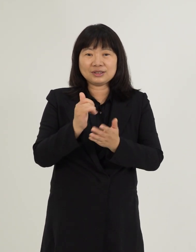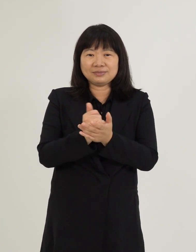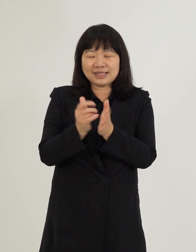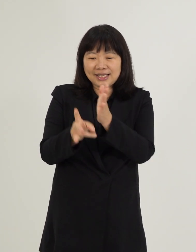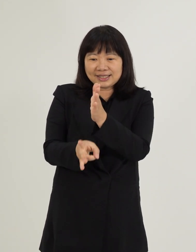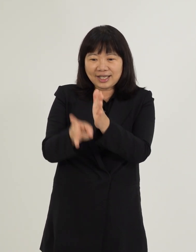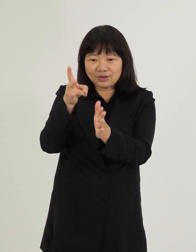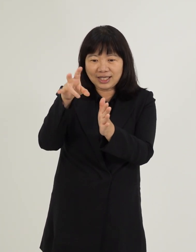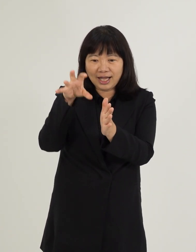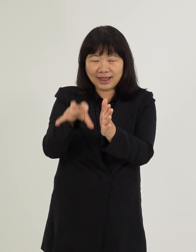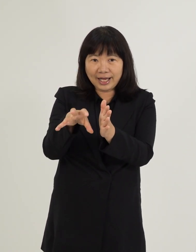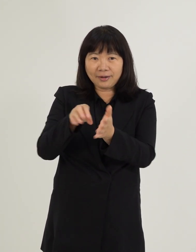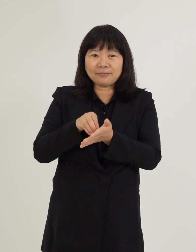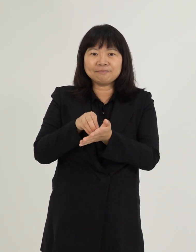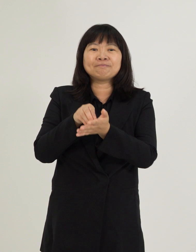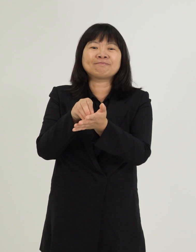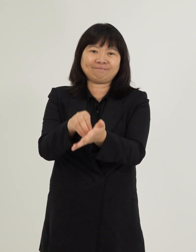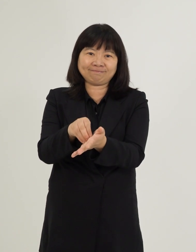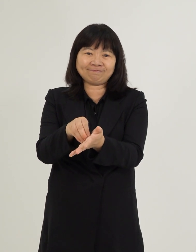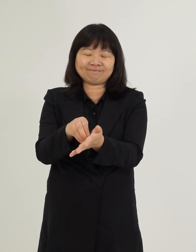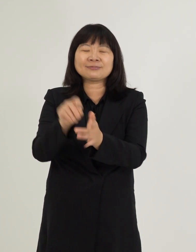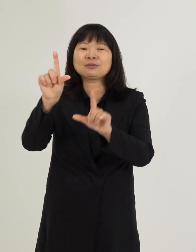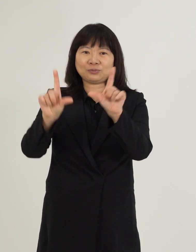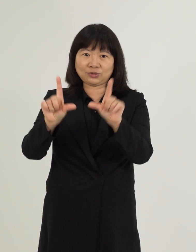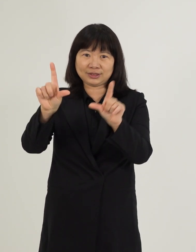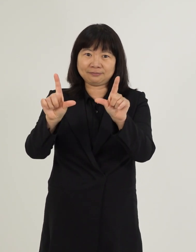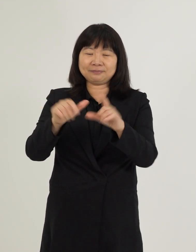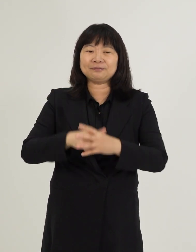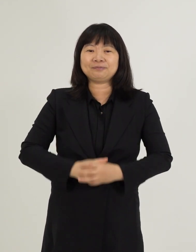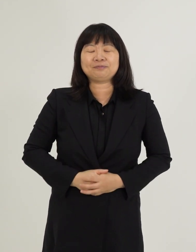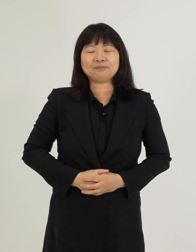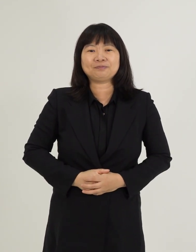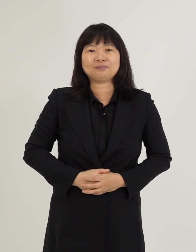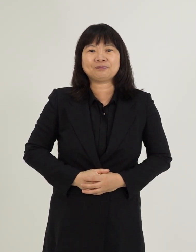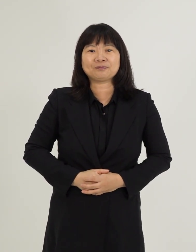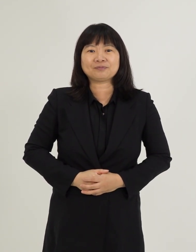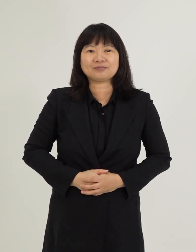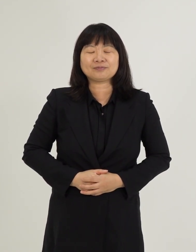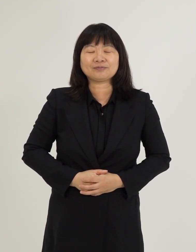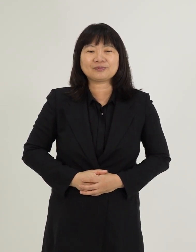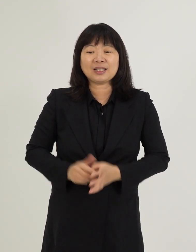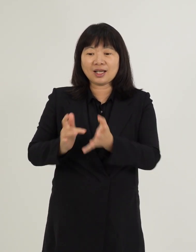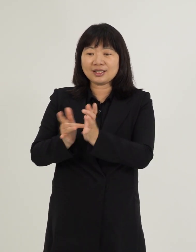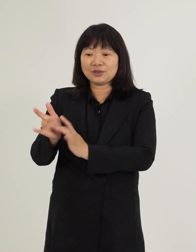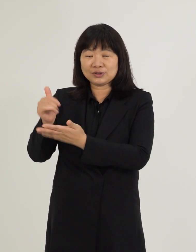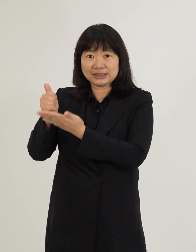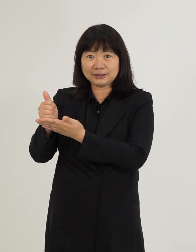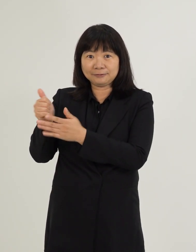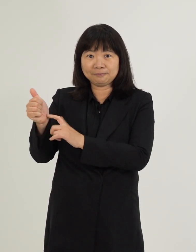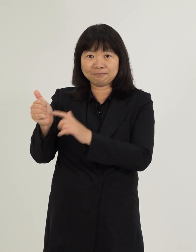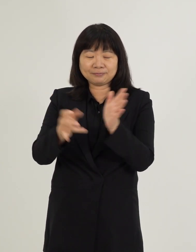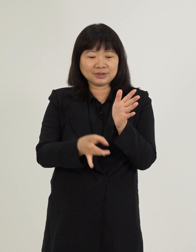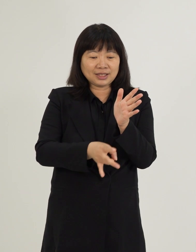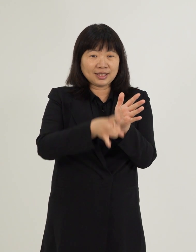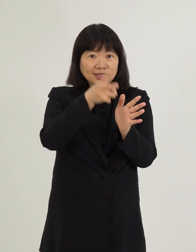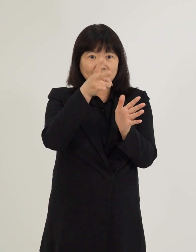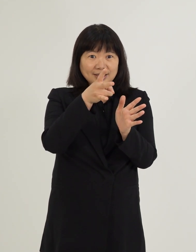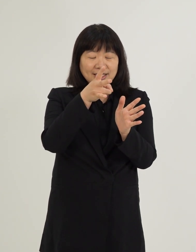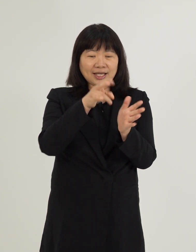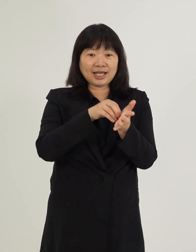예수님은 예루살렘으로 세 가지 성격으로 입성하셨습니다. 한